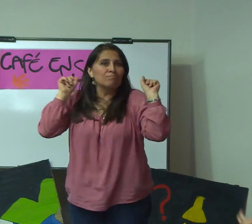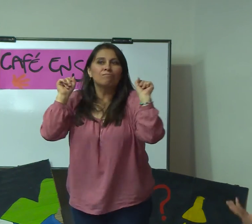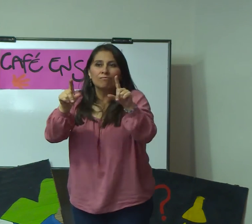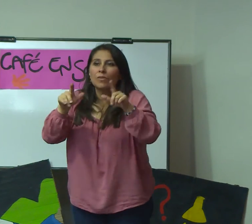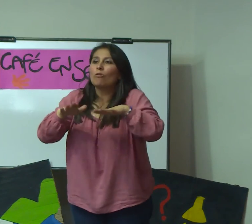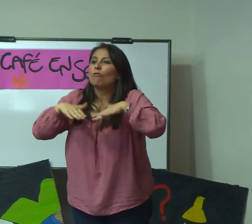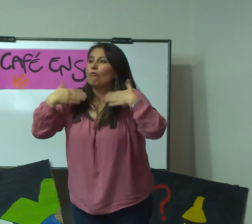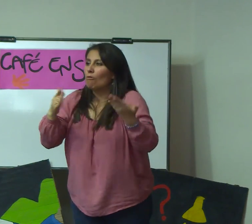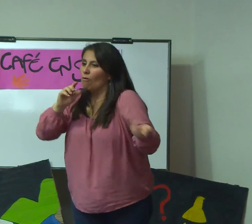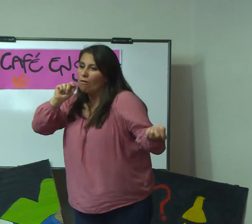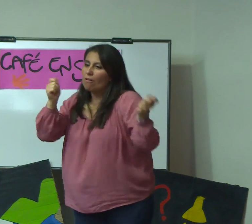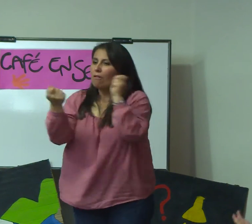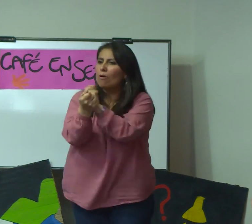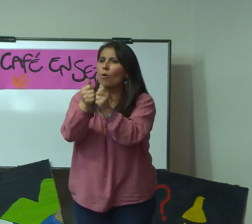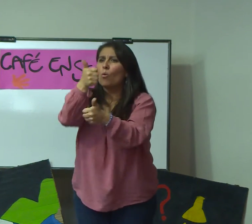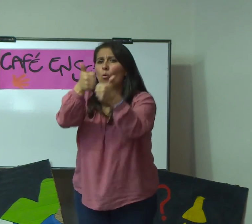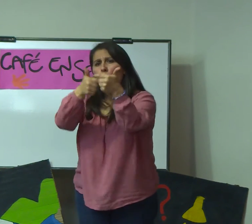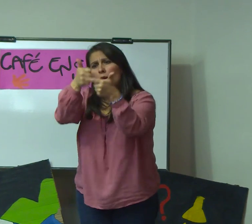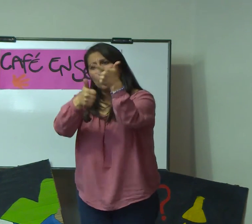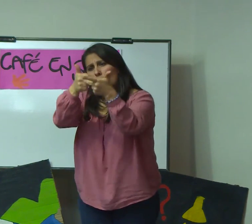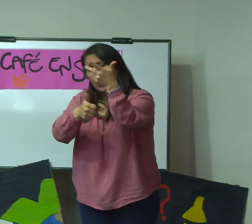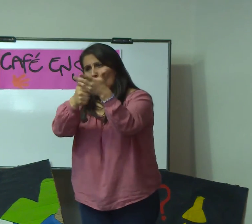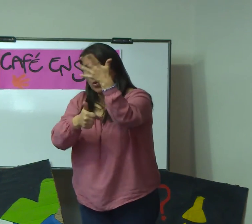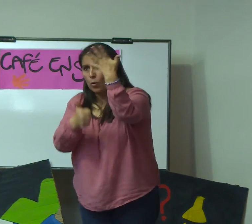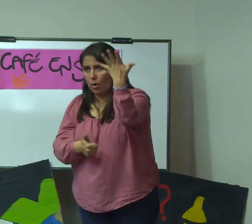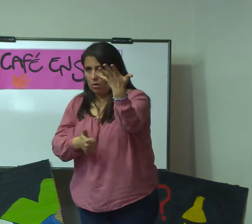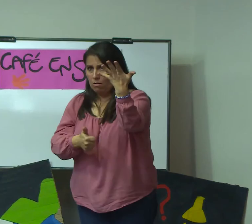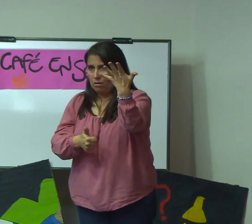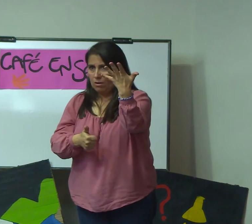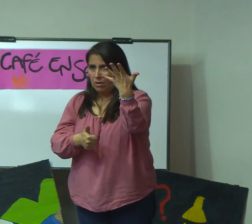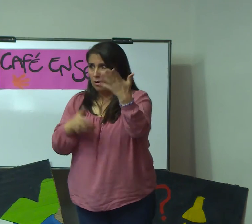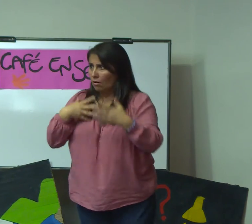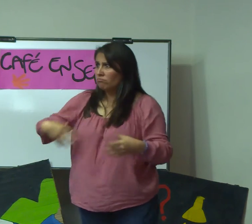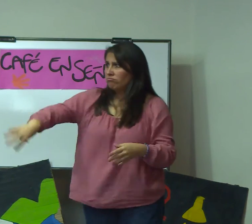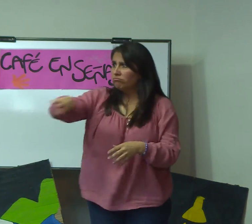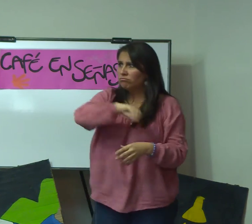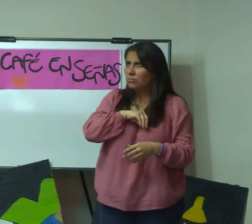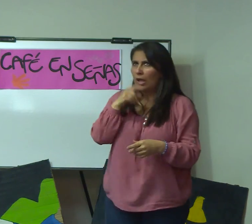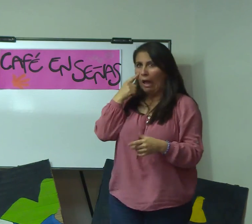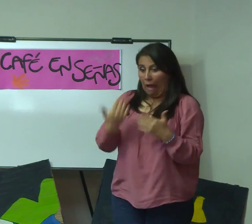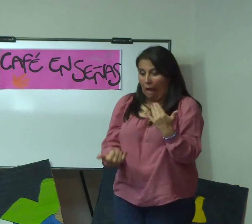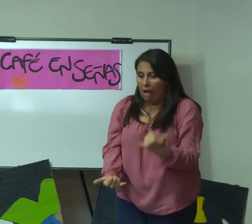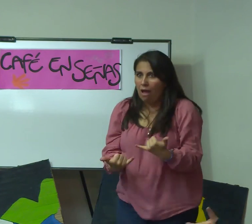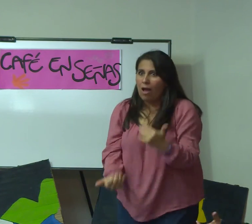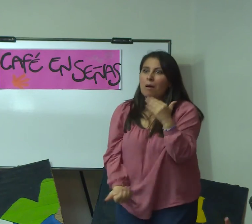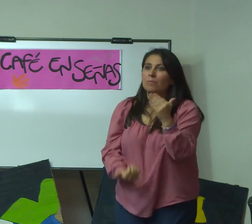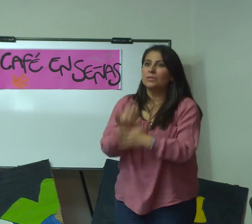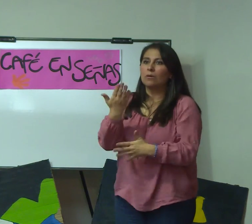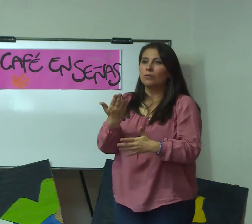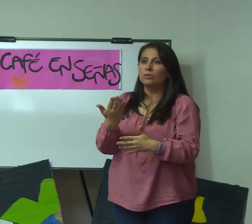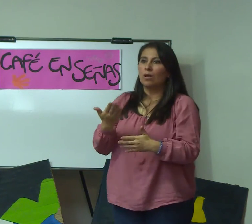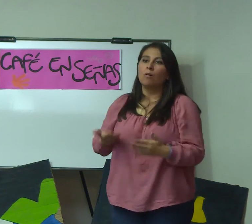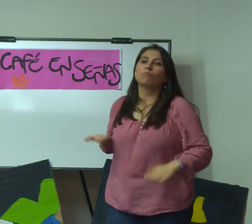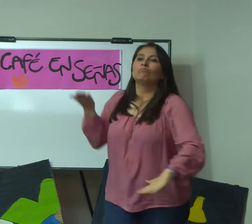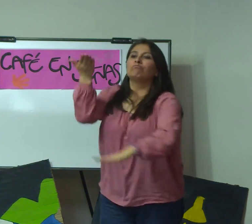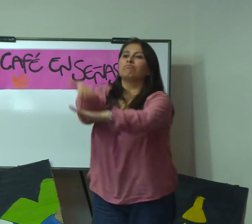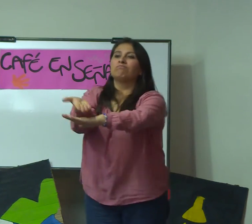esas transformaciones que nosotros podríamos empezar a poner en el escenario?